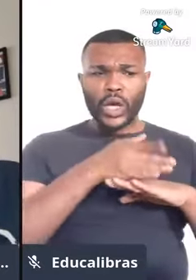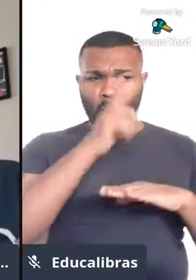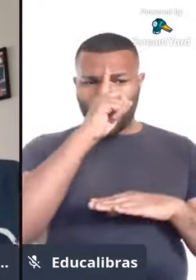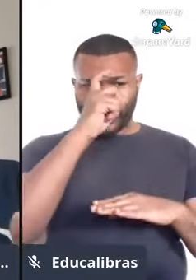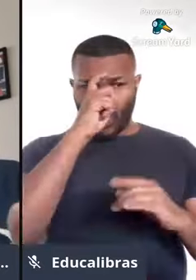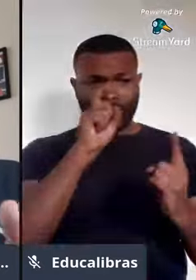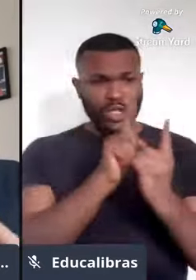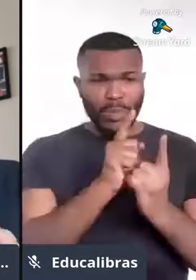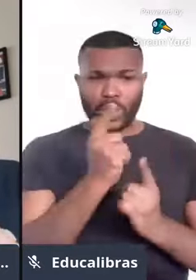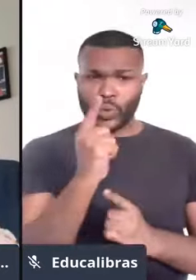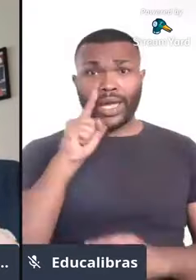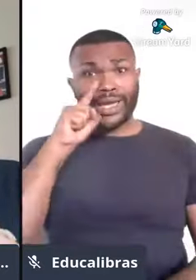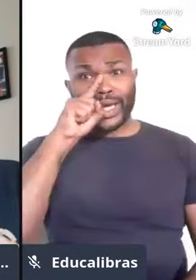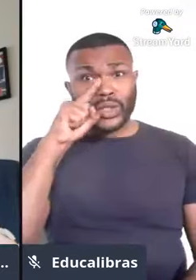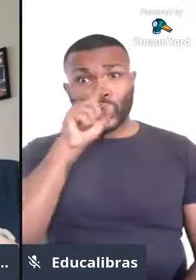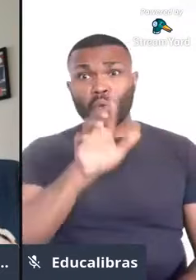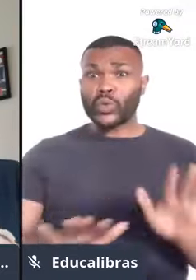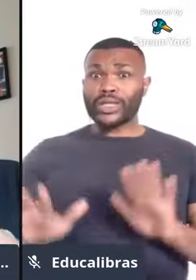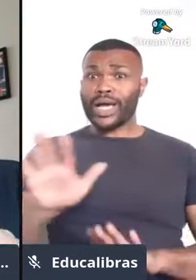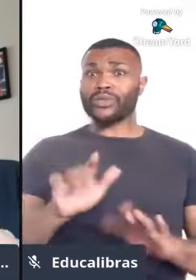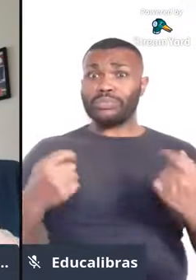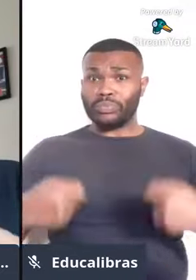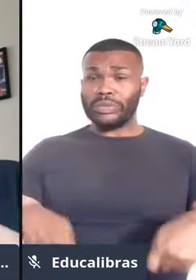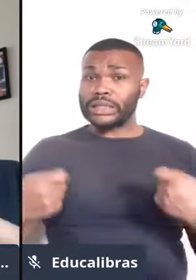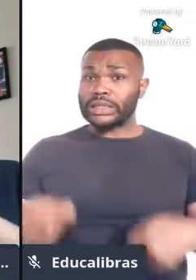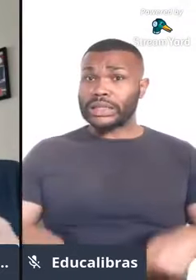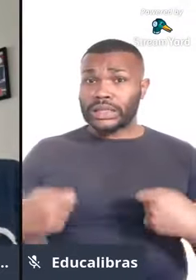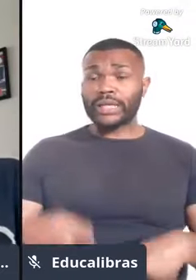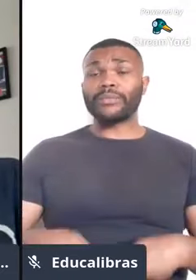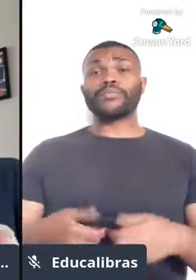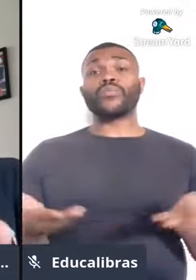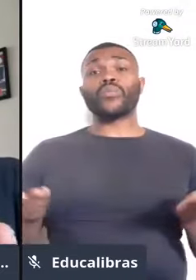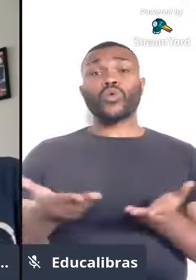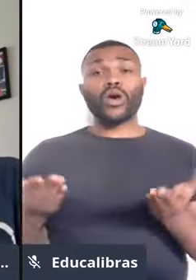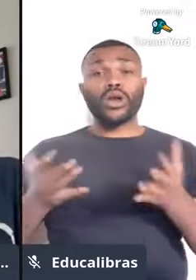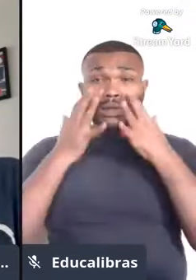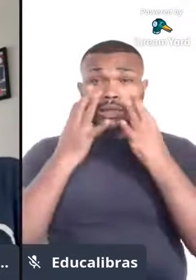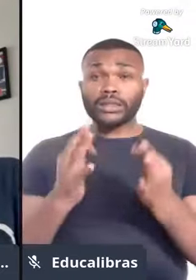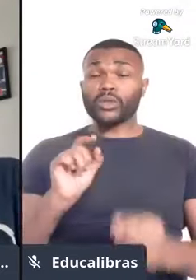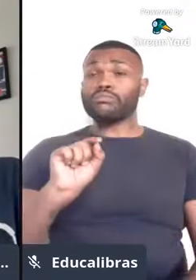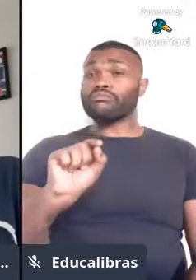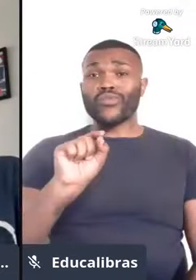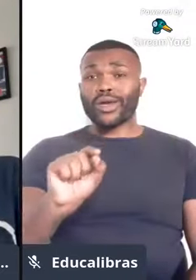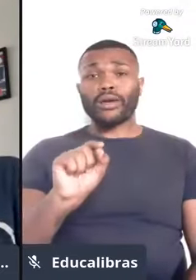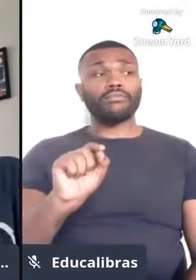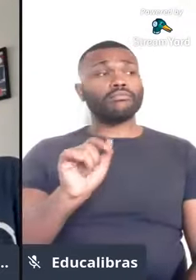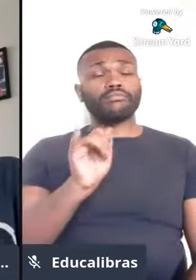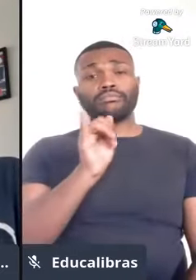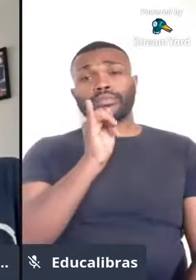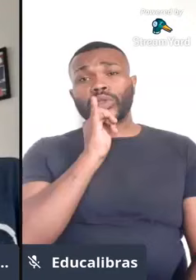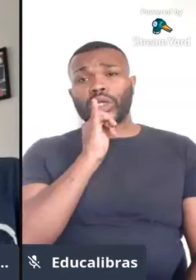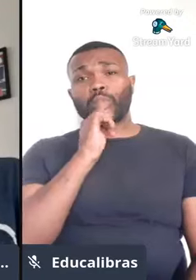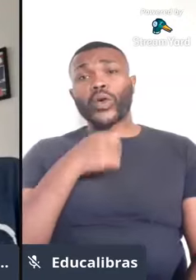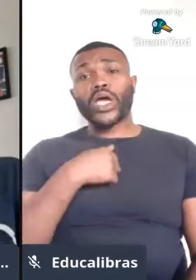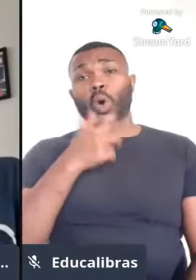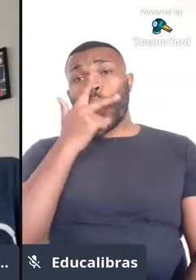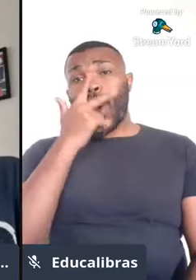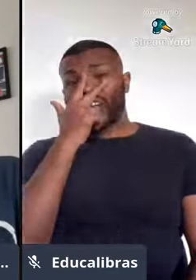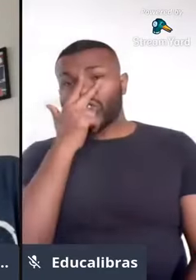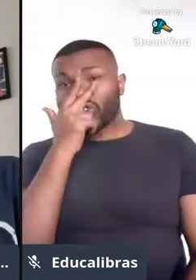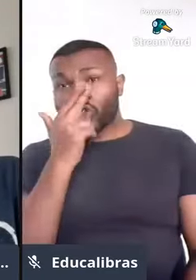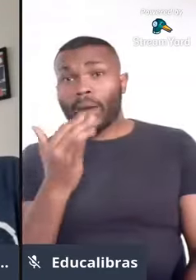Ok. O que chamou a minha atenção nesse aspecto foi isso. E aí, nesse sentido, o que eu achei que era fundamental